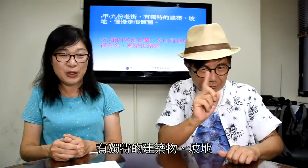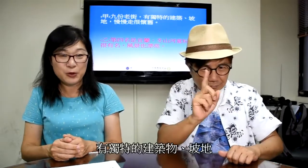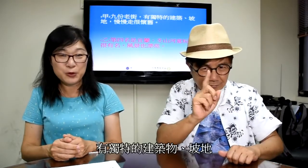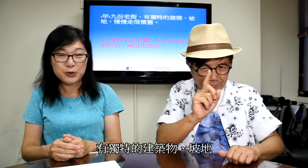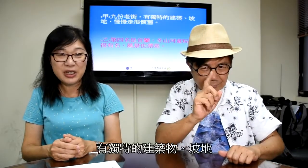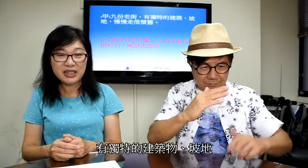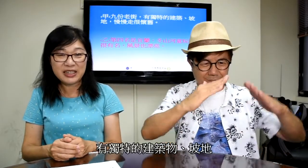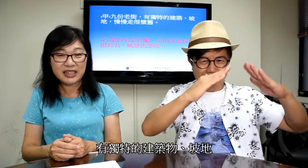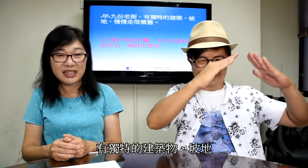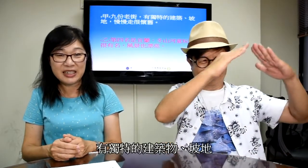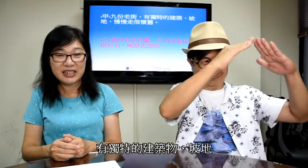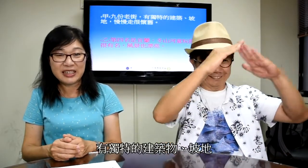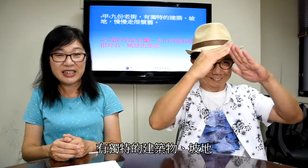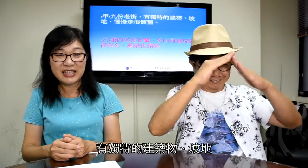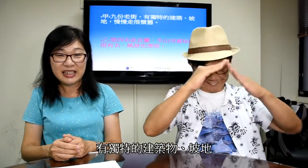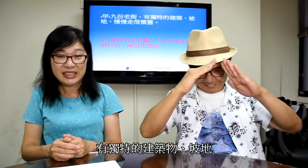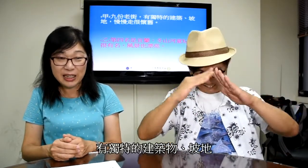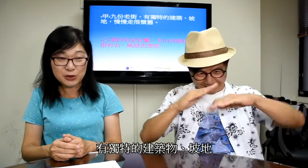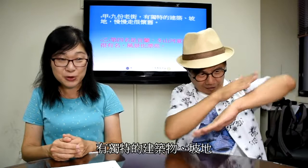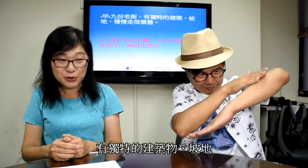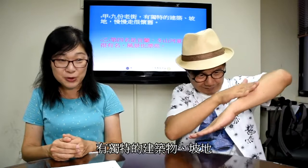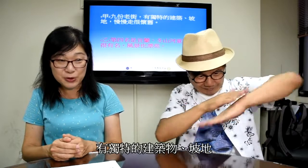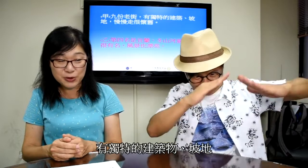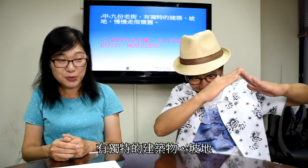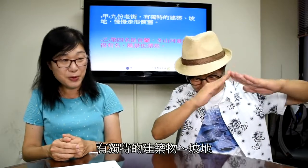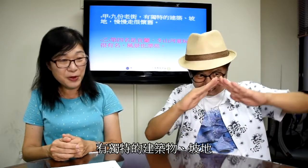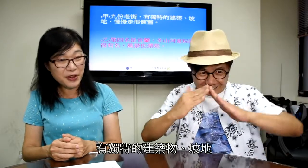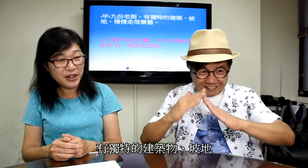有独特的建筑物。坡地